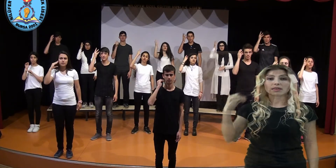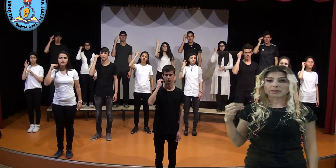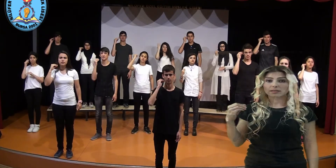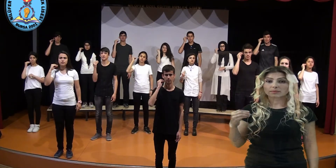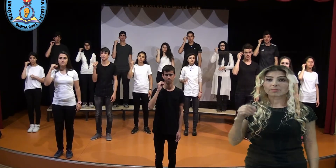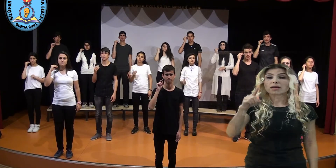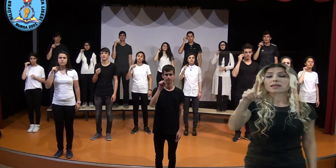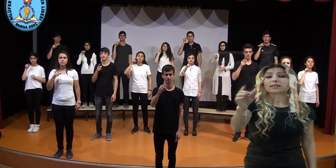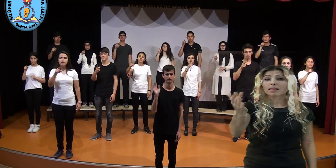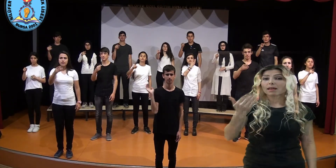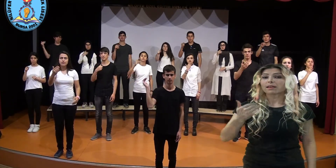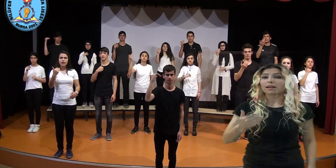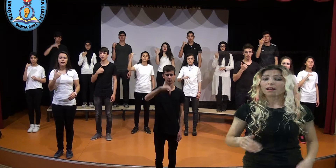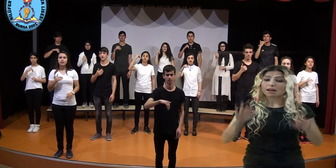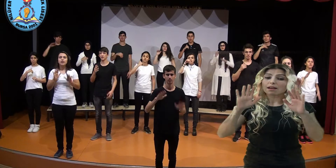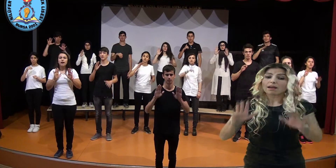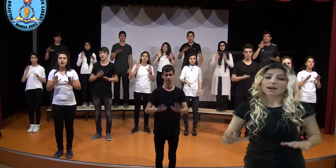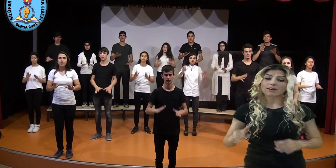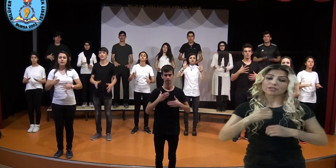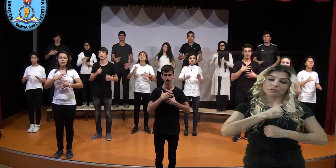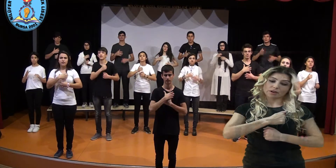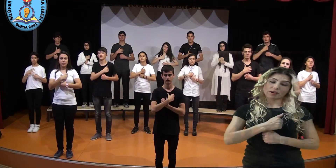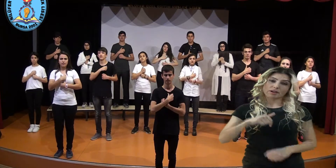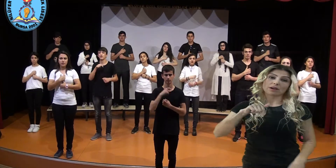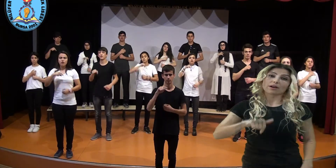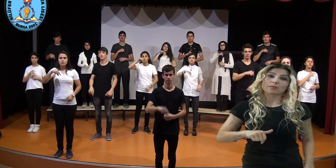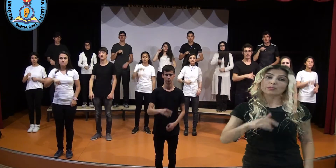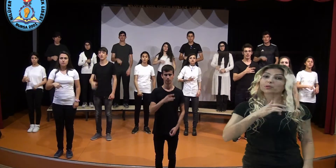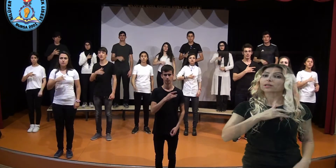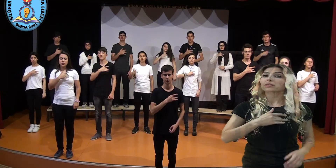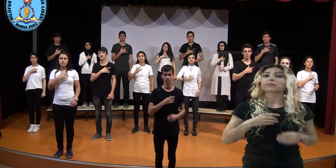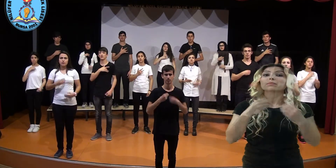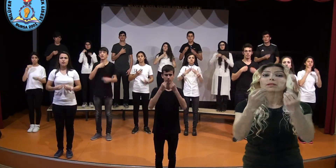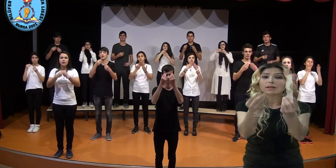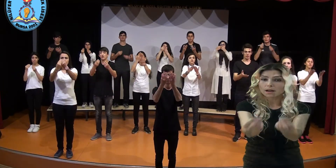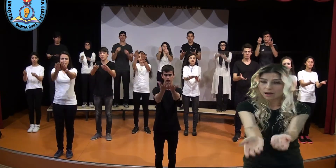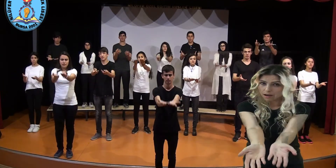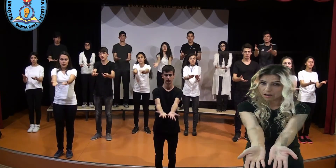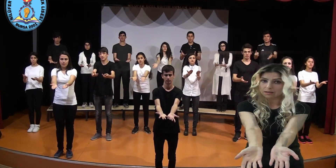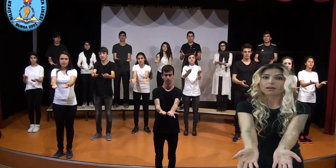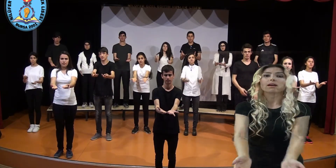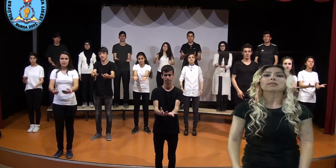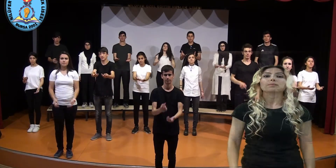anladım. Senden gelen her cefaya, bu canımı